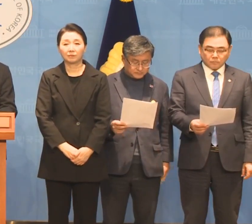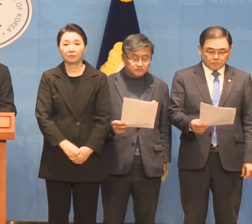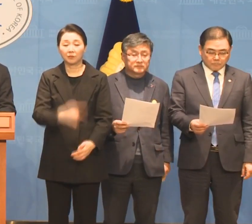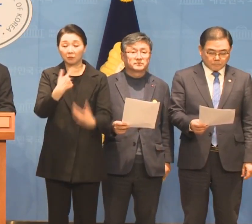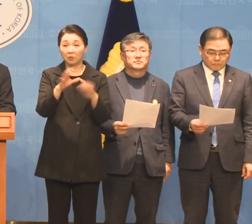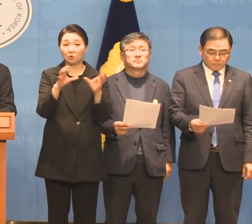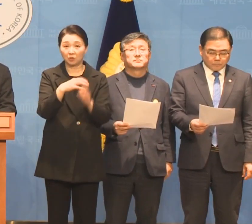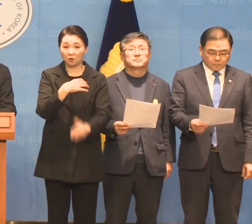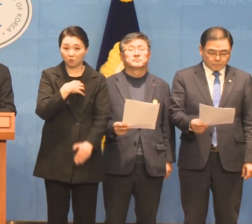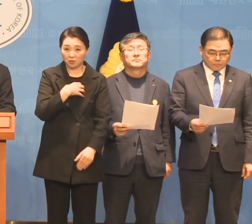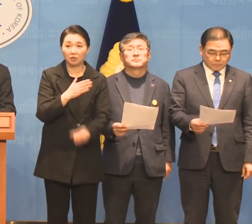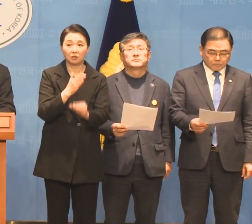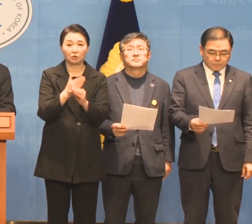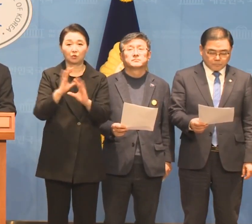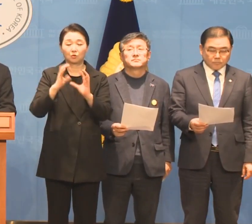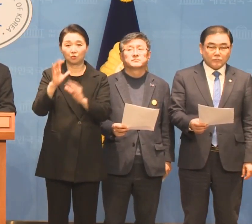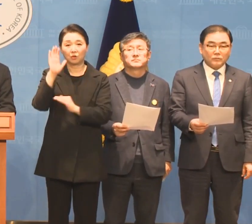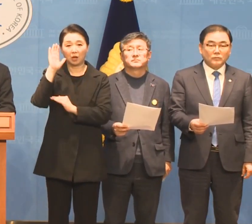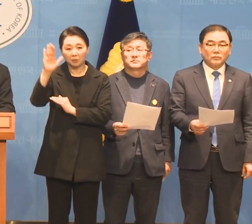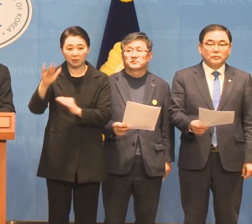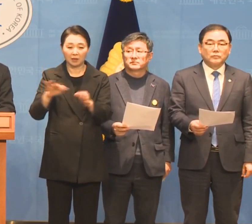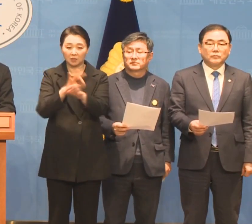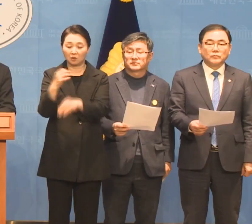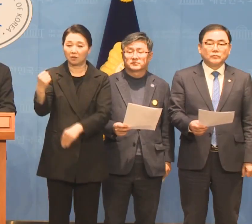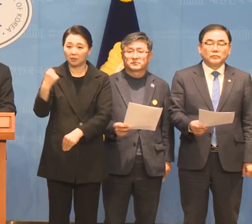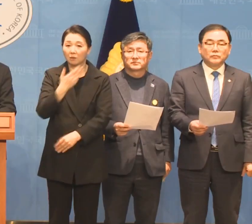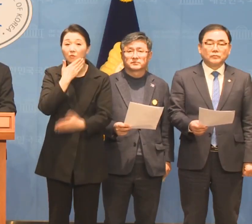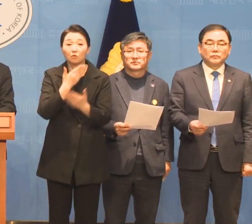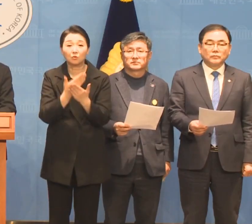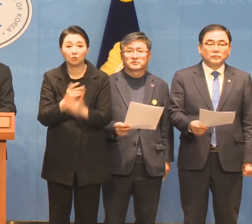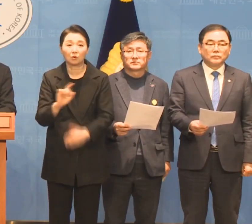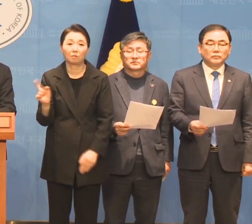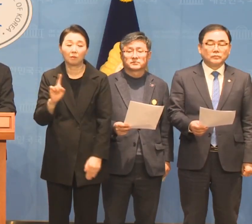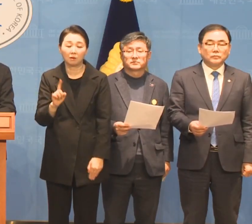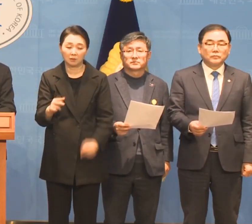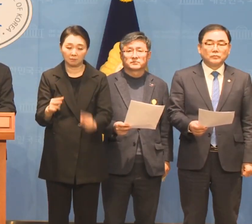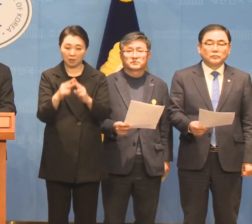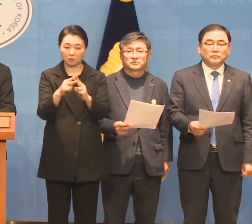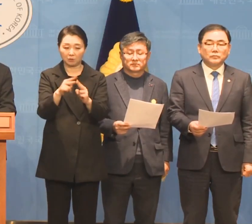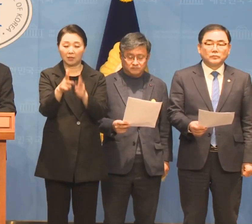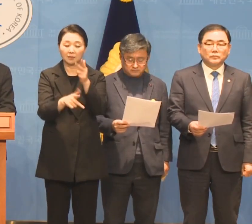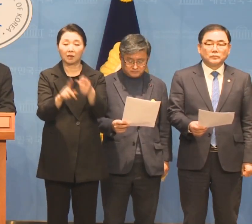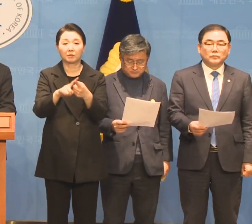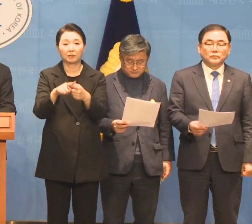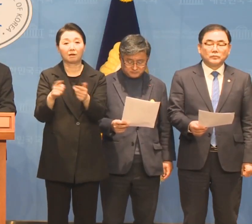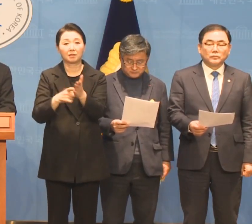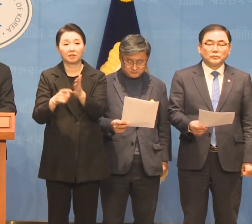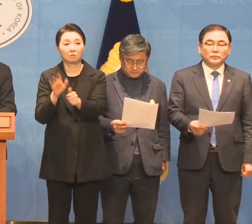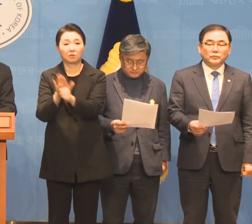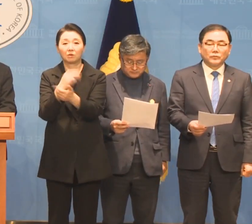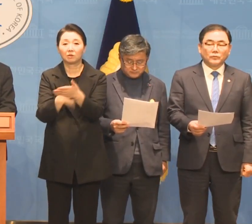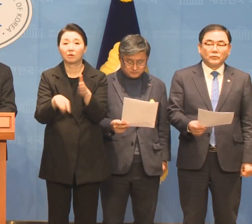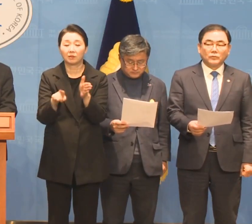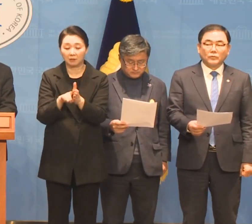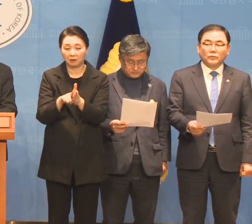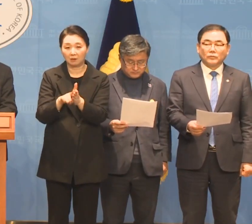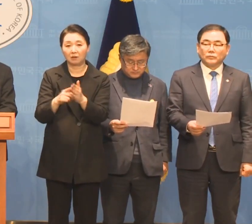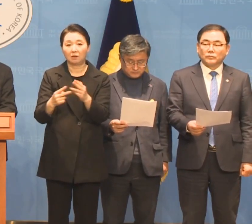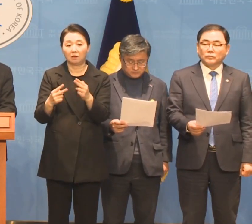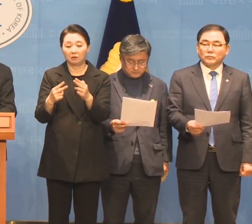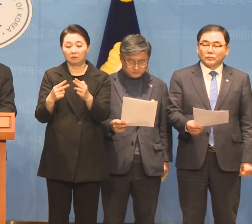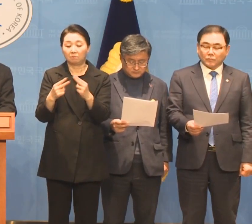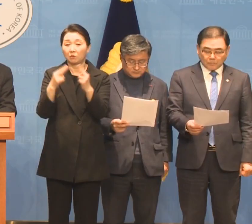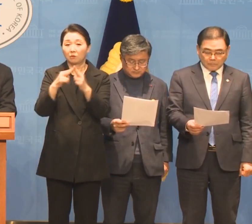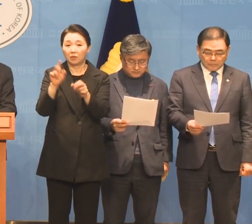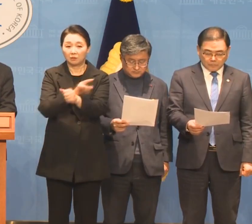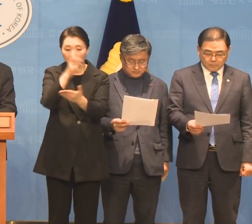민주당은 위기에 처한 국가 미래 경쟁력의 핵심 산업인 반도체 산업을 긴급 지원하기 위해 반도체 특별법에서